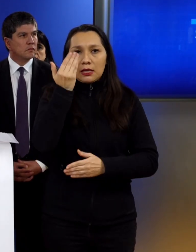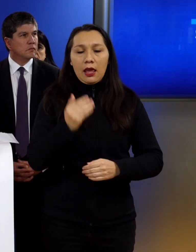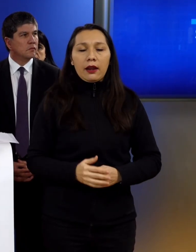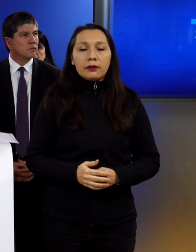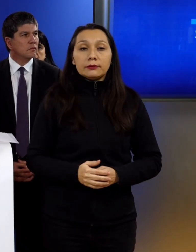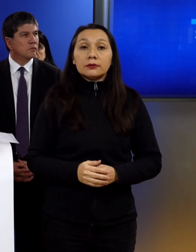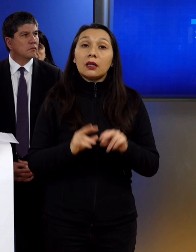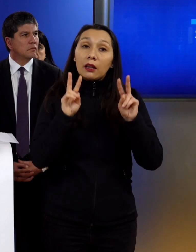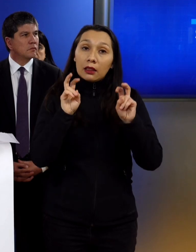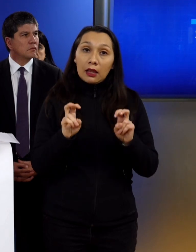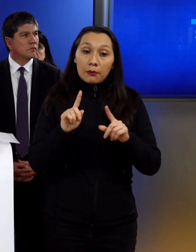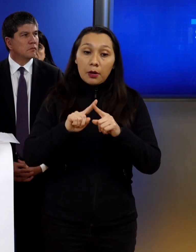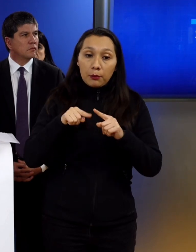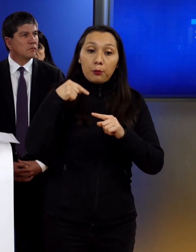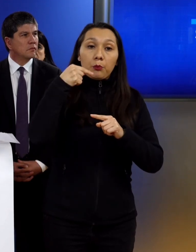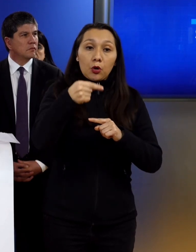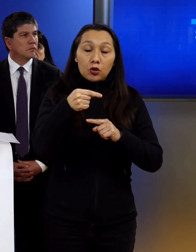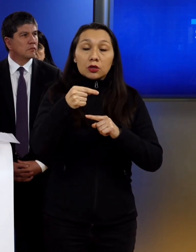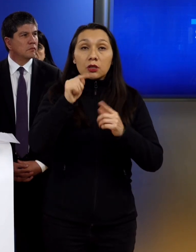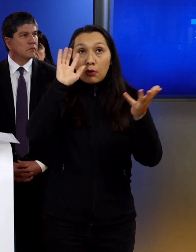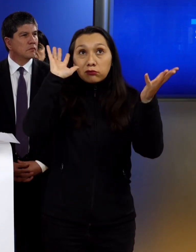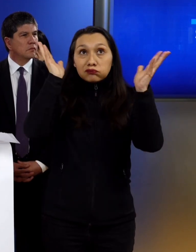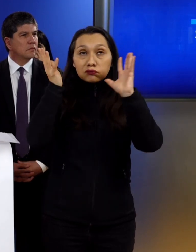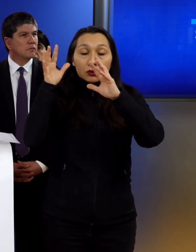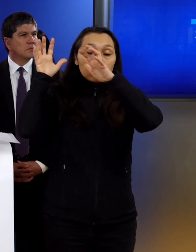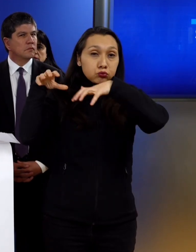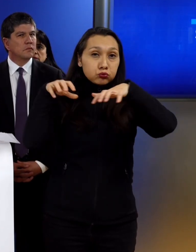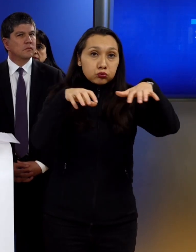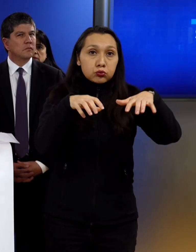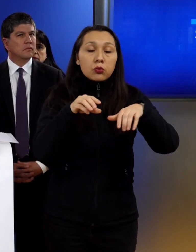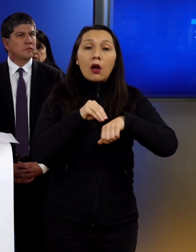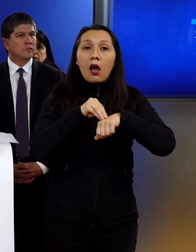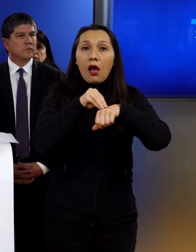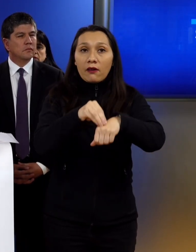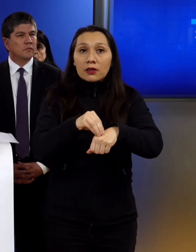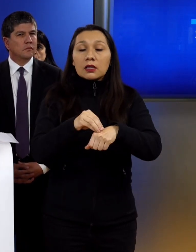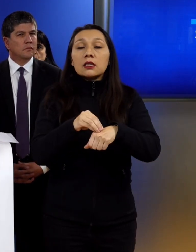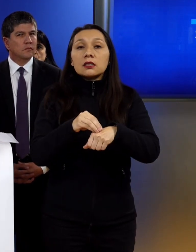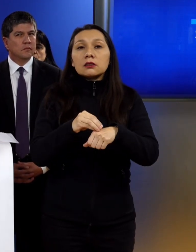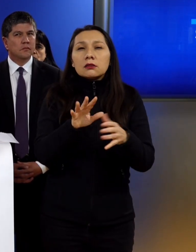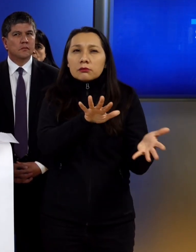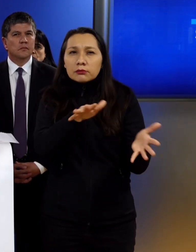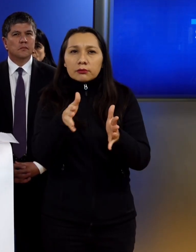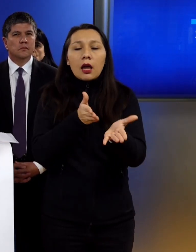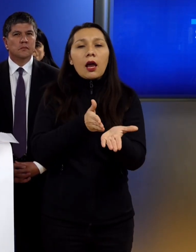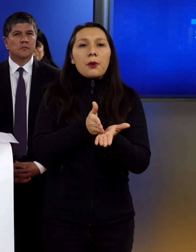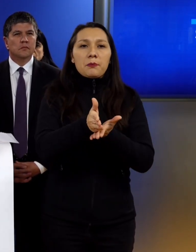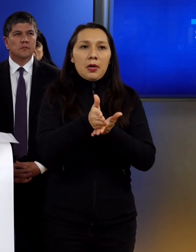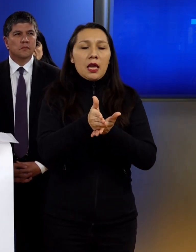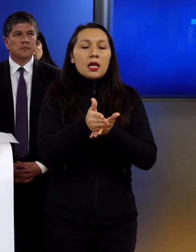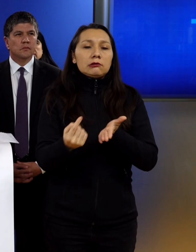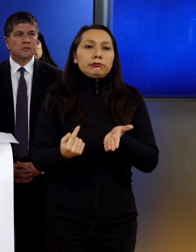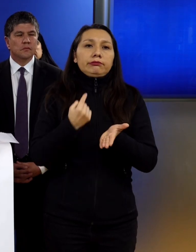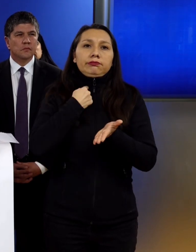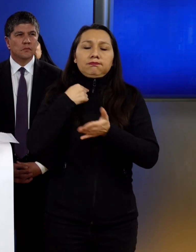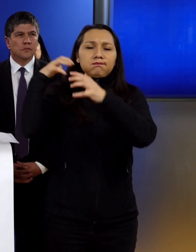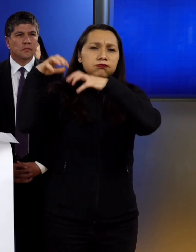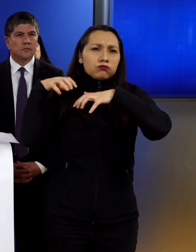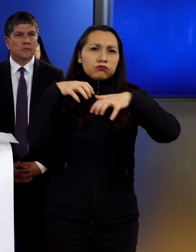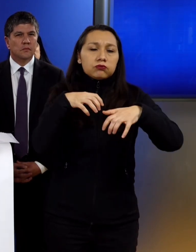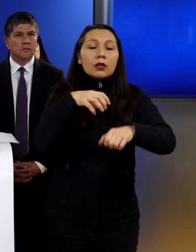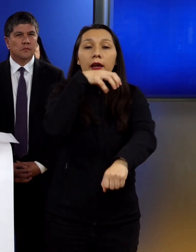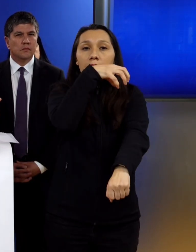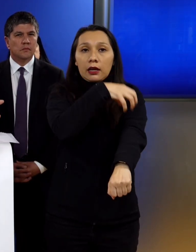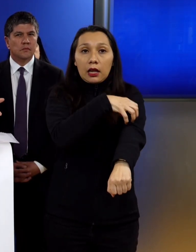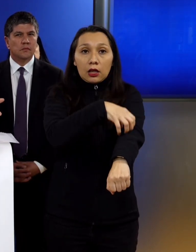mañana. En relación al siguiente sistema frontal, que está pronosticado que inicie su afectación entre